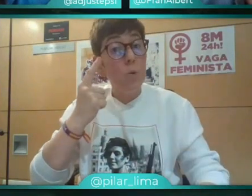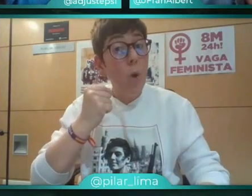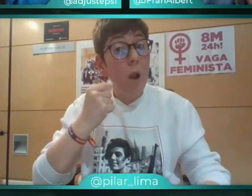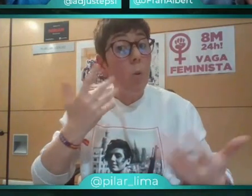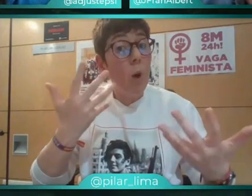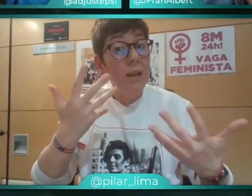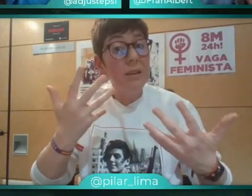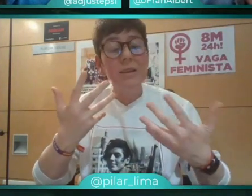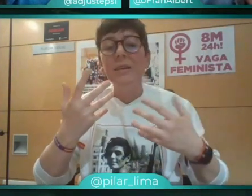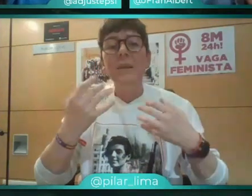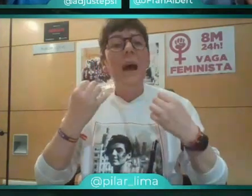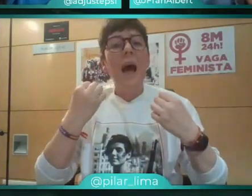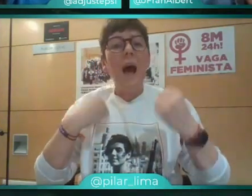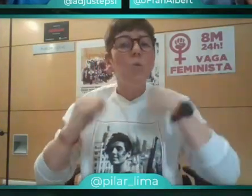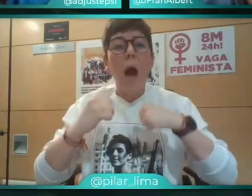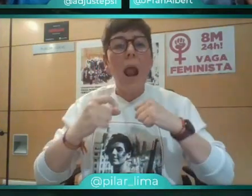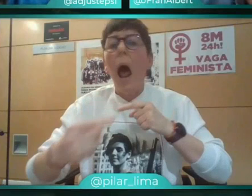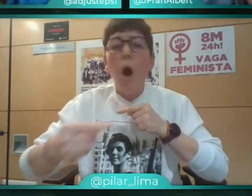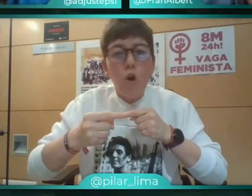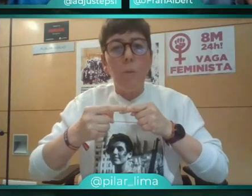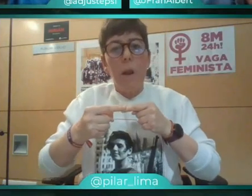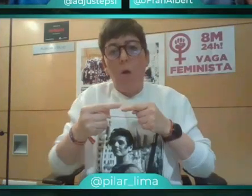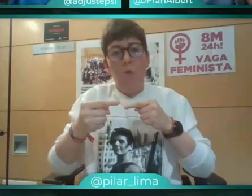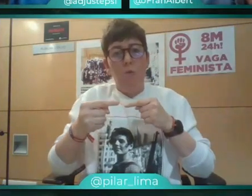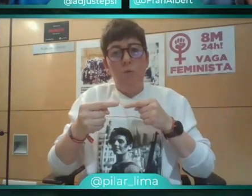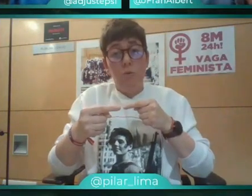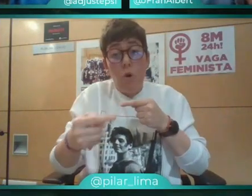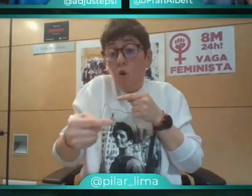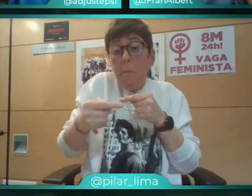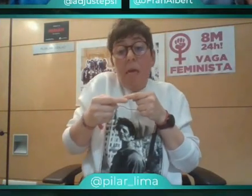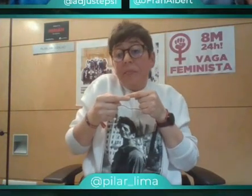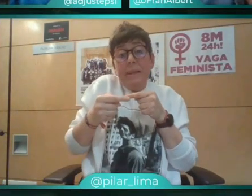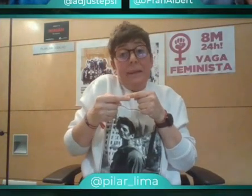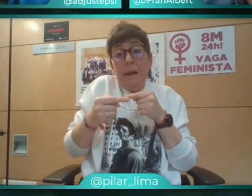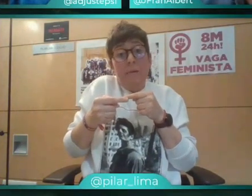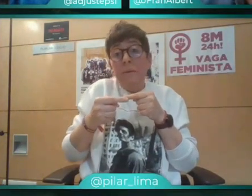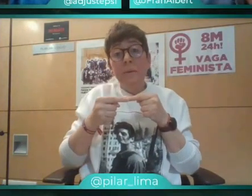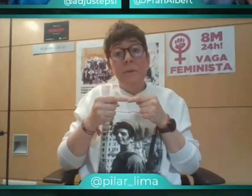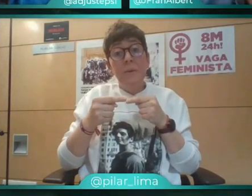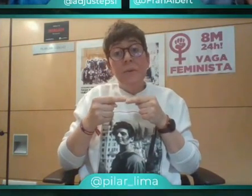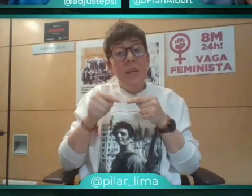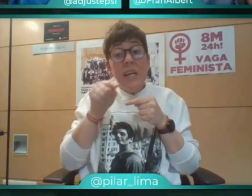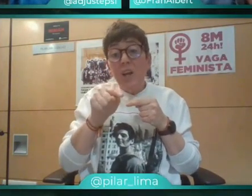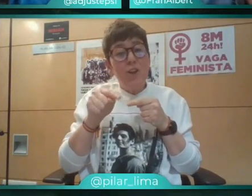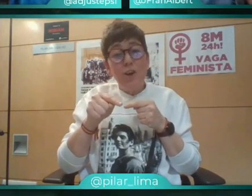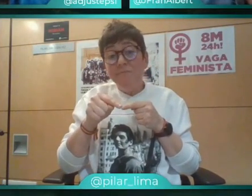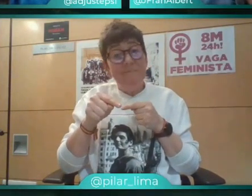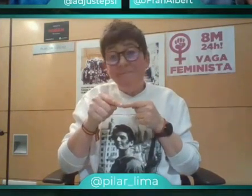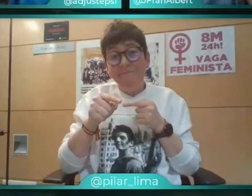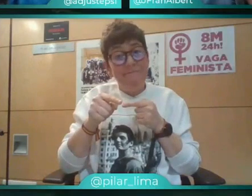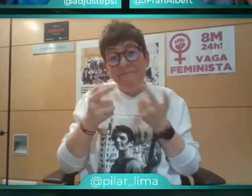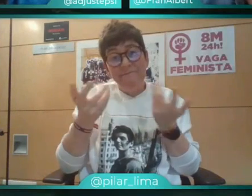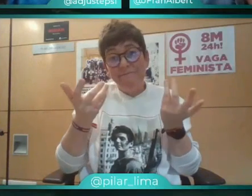pero la política habitual es es cortoplacista actuar a corto plazo